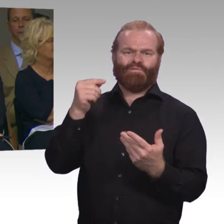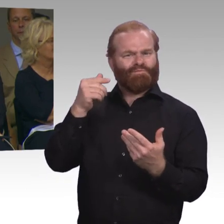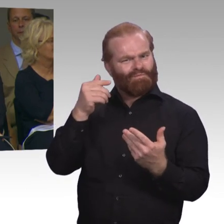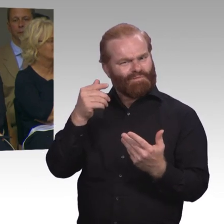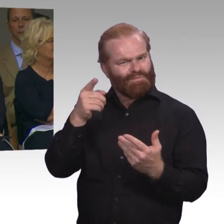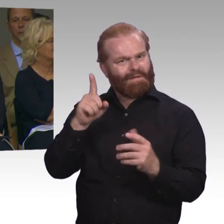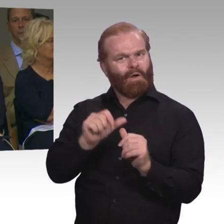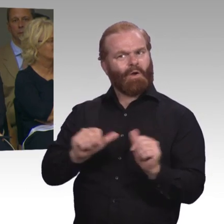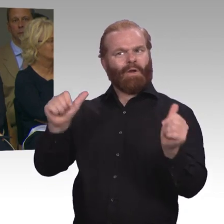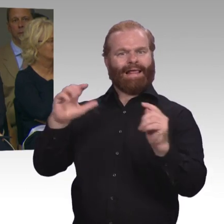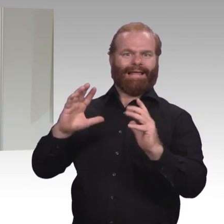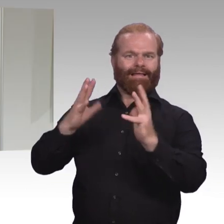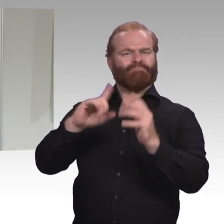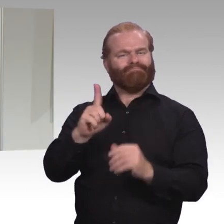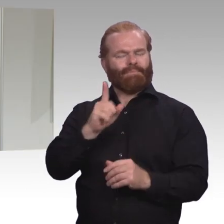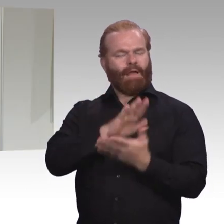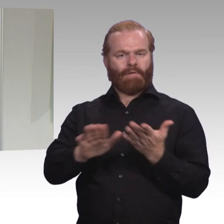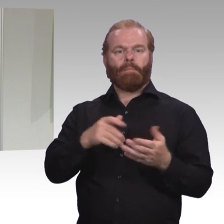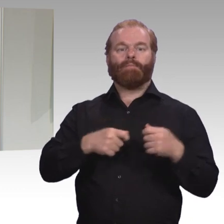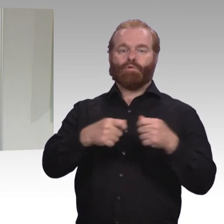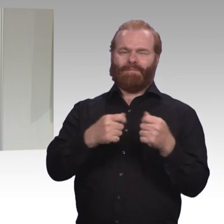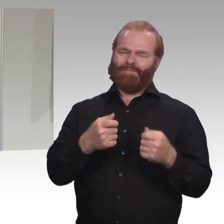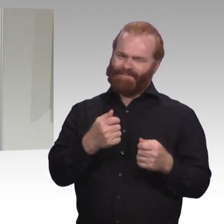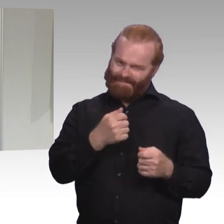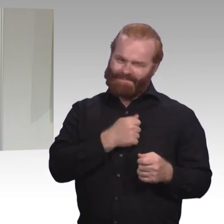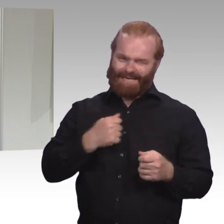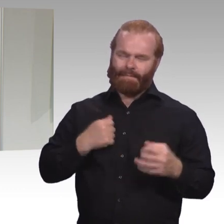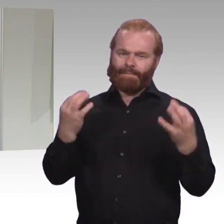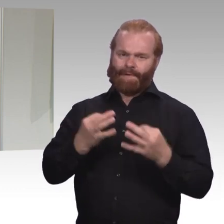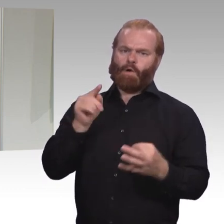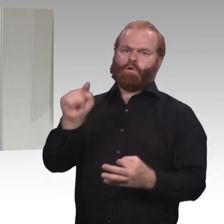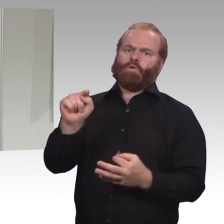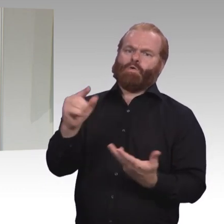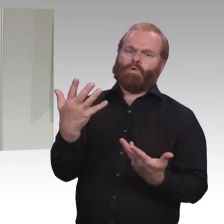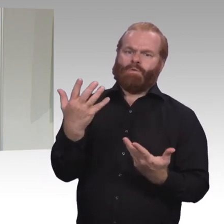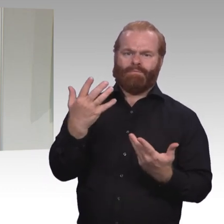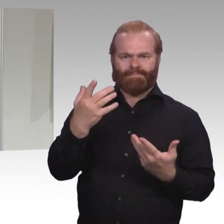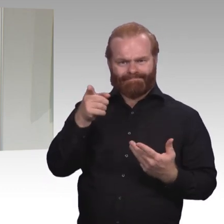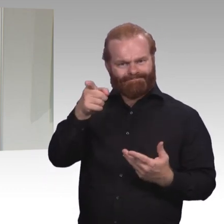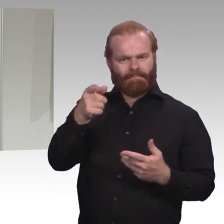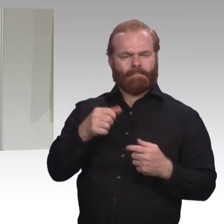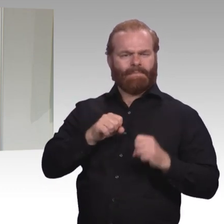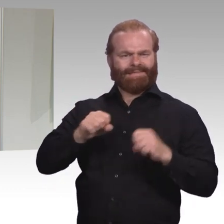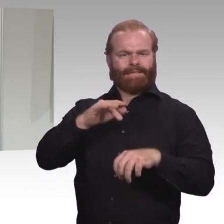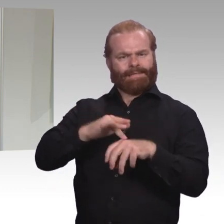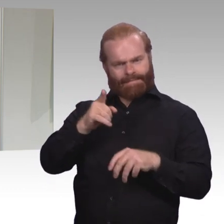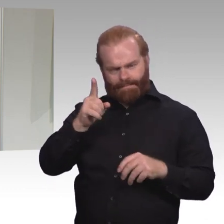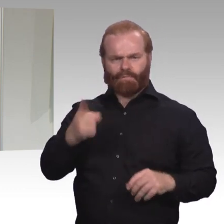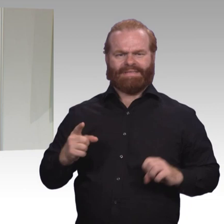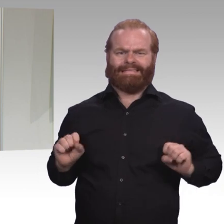und Fortun die anstehenden Entscheidungen vorantreibt. Das große Thema der Verteidigungspolitik ist die